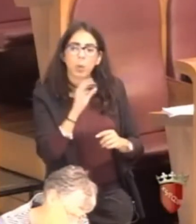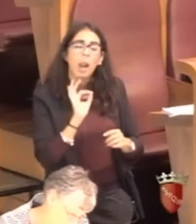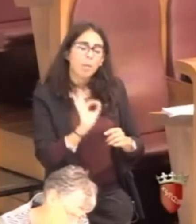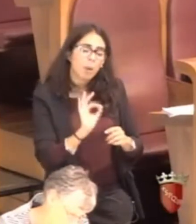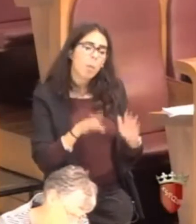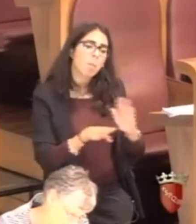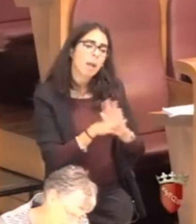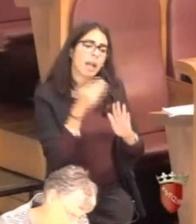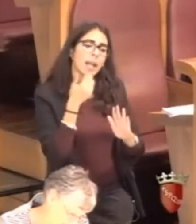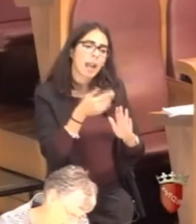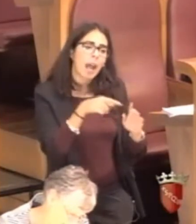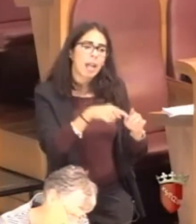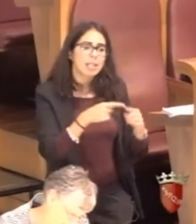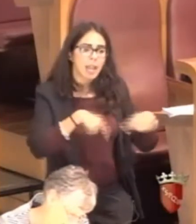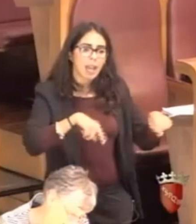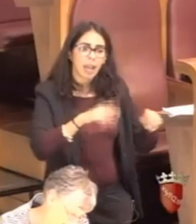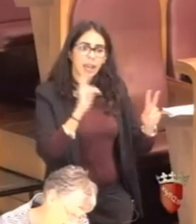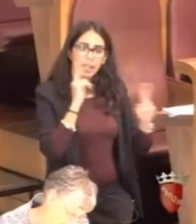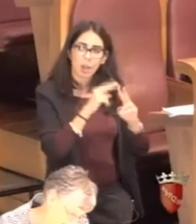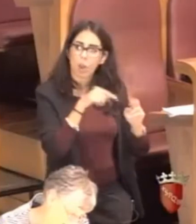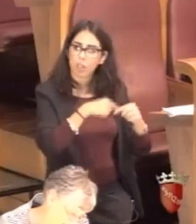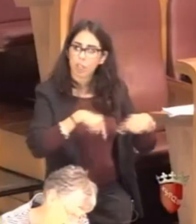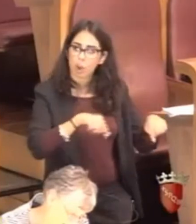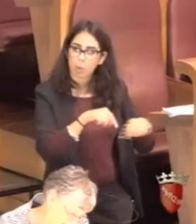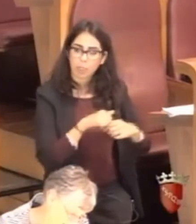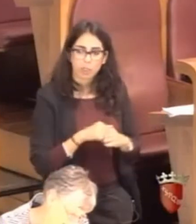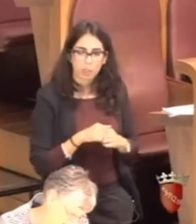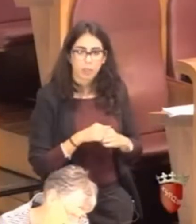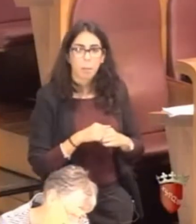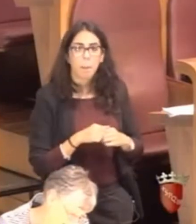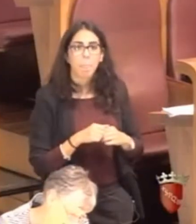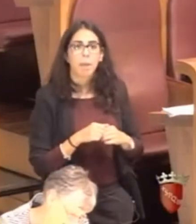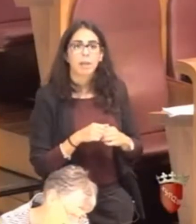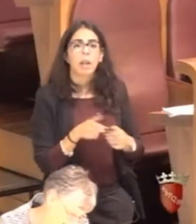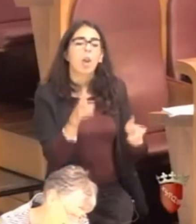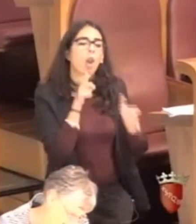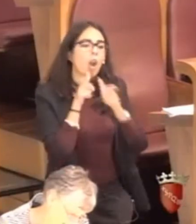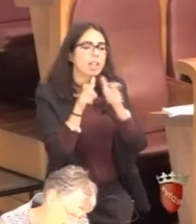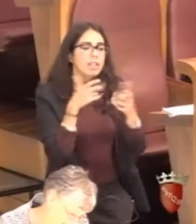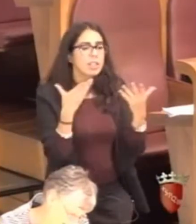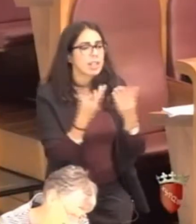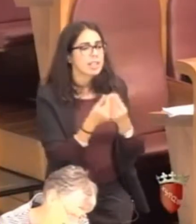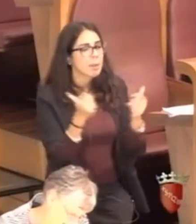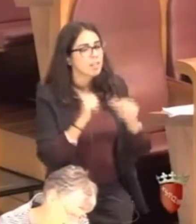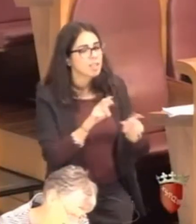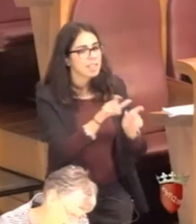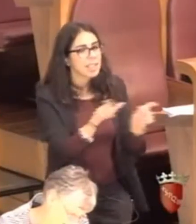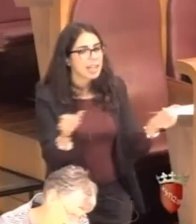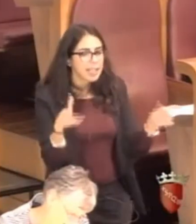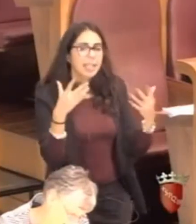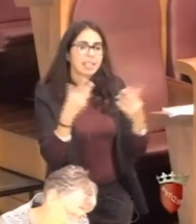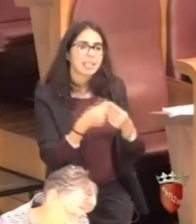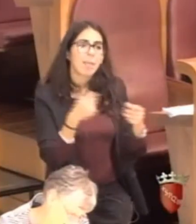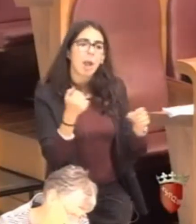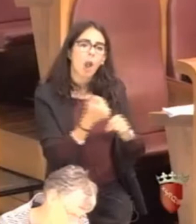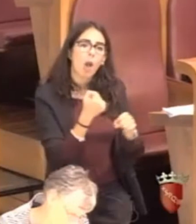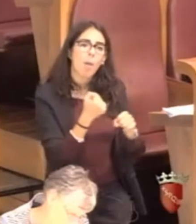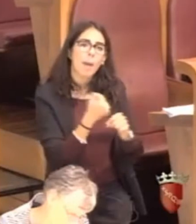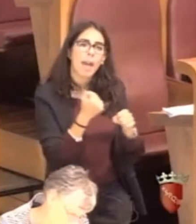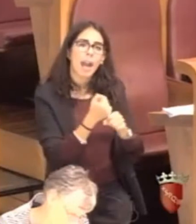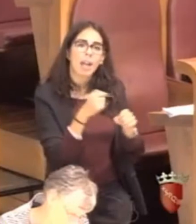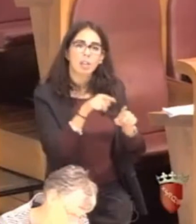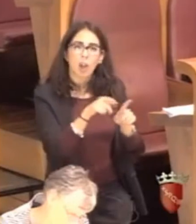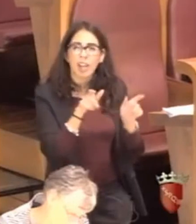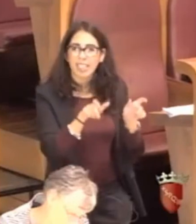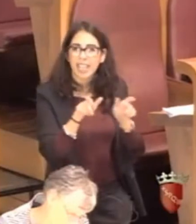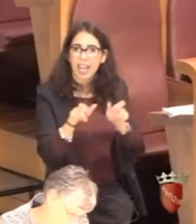stessa. La condivisione con la cittadinanza e con gli operatori del settore,